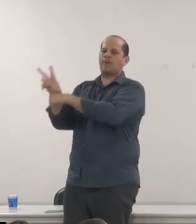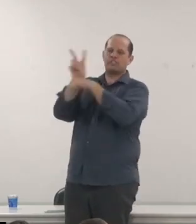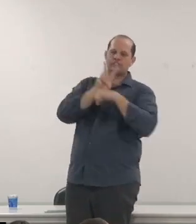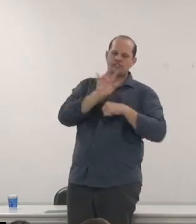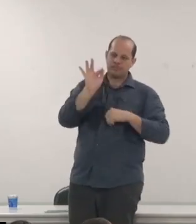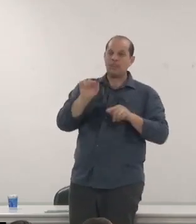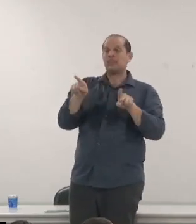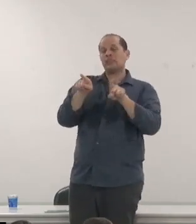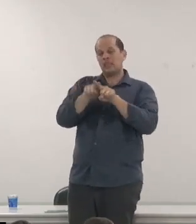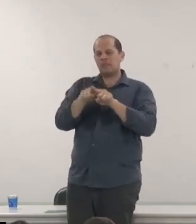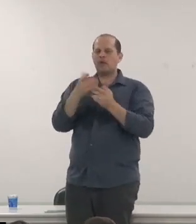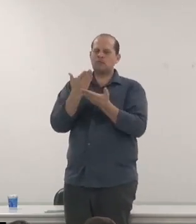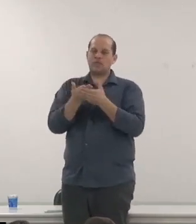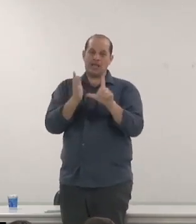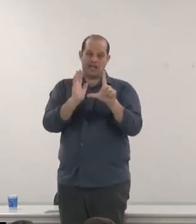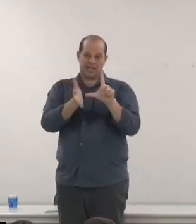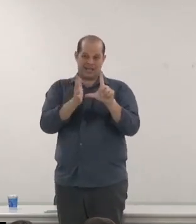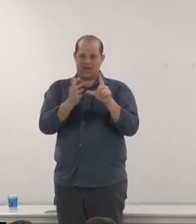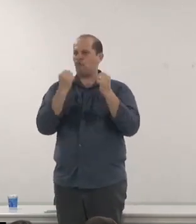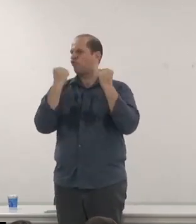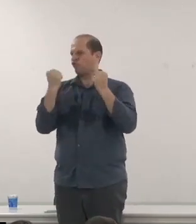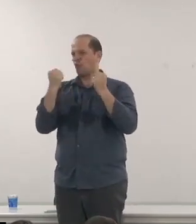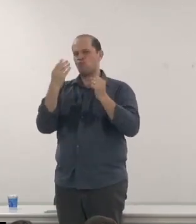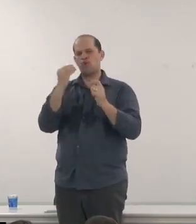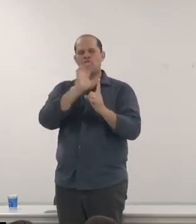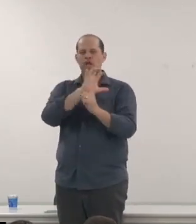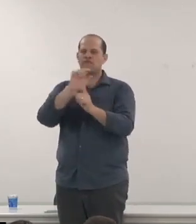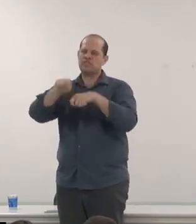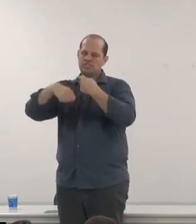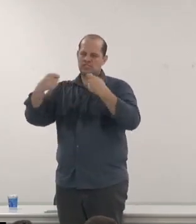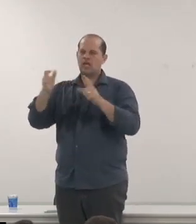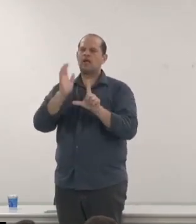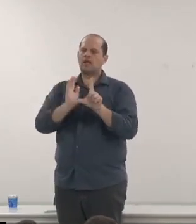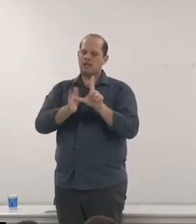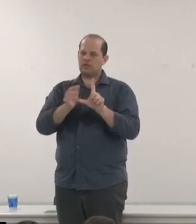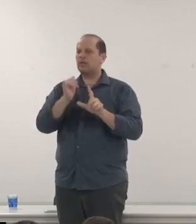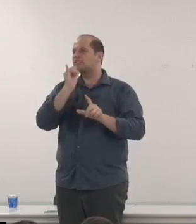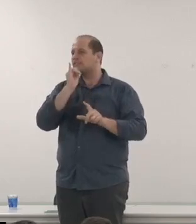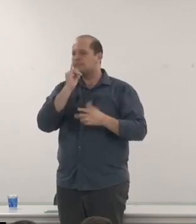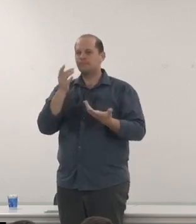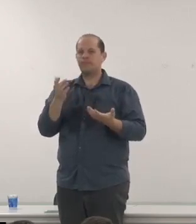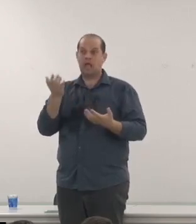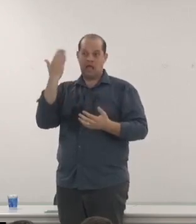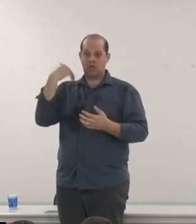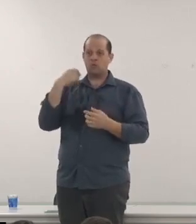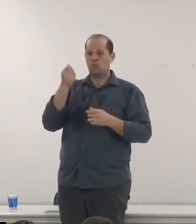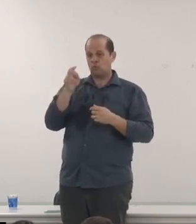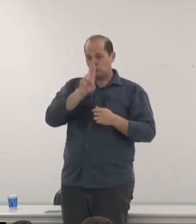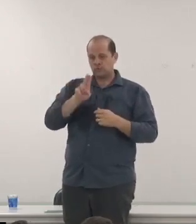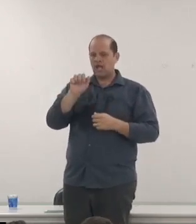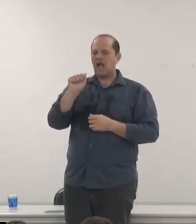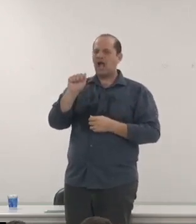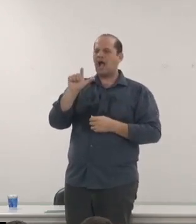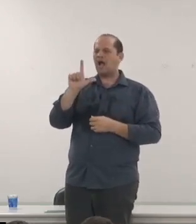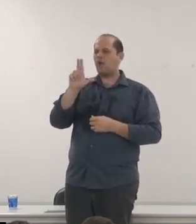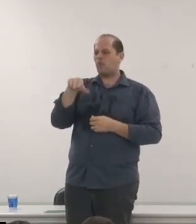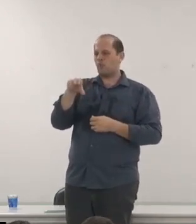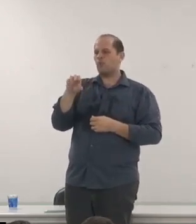em outras partes, então há esses empréstimos também regionais. O curso de Letras Libras, que é produzido na UFSC,